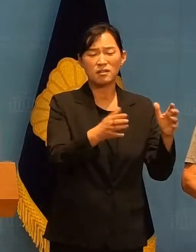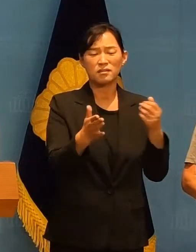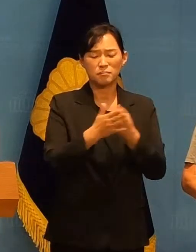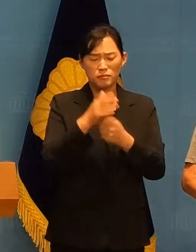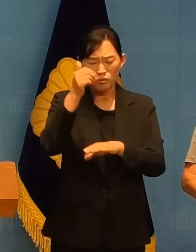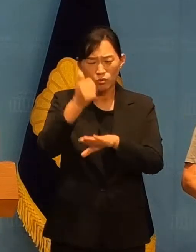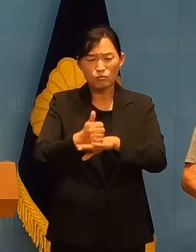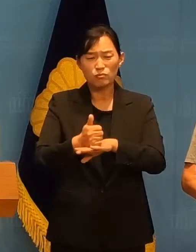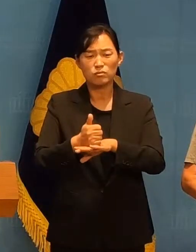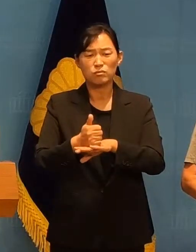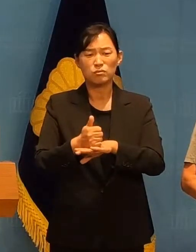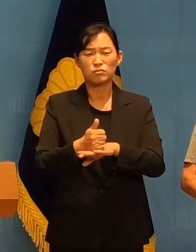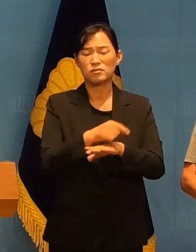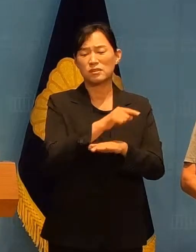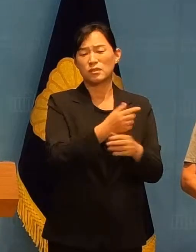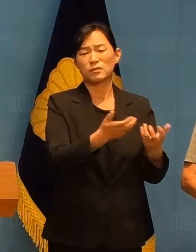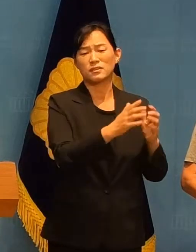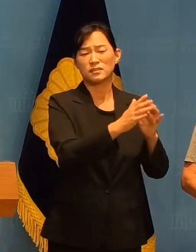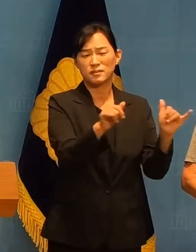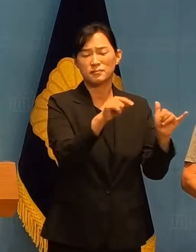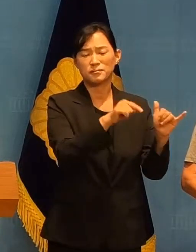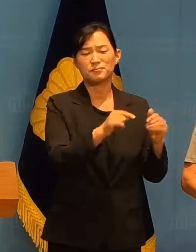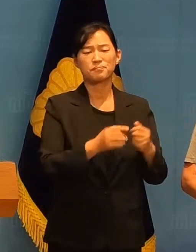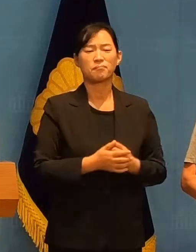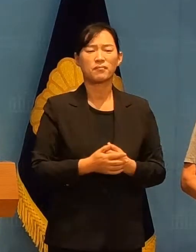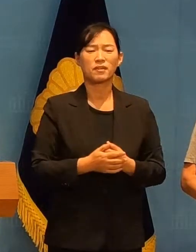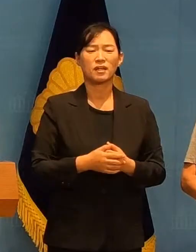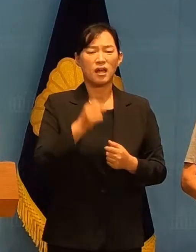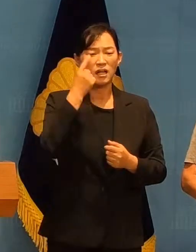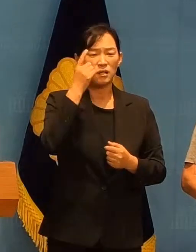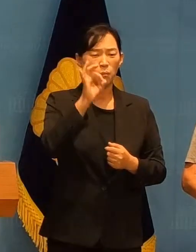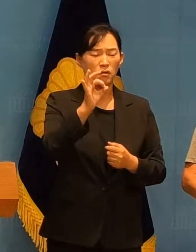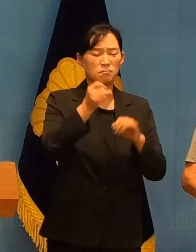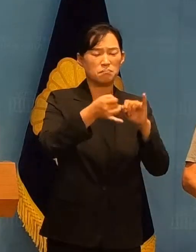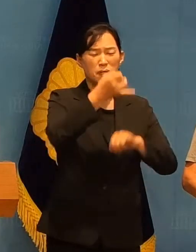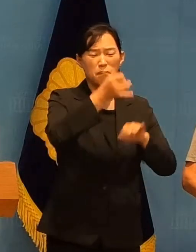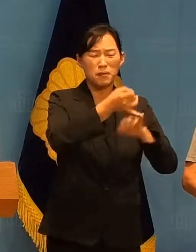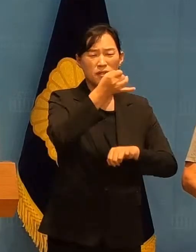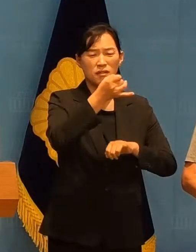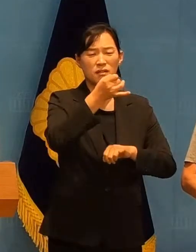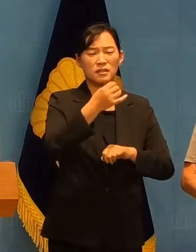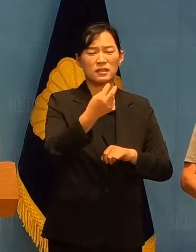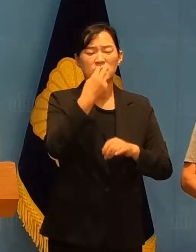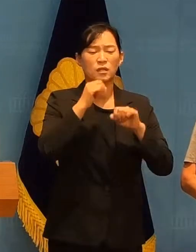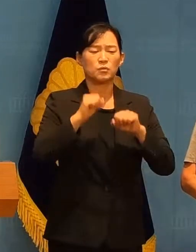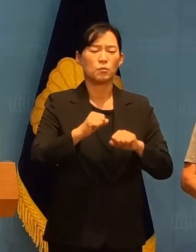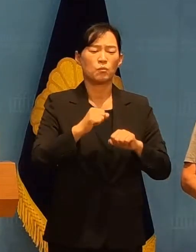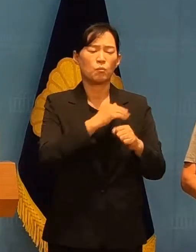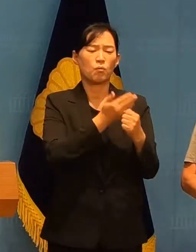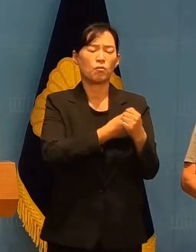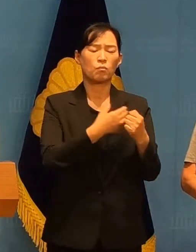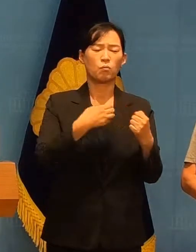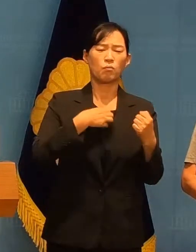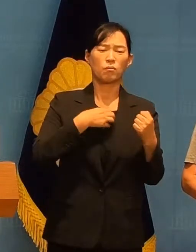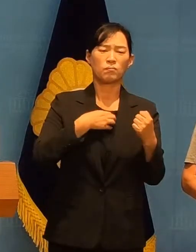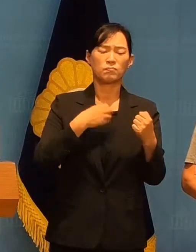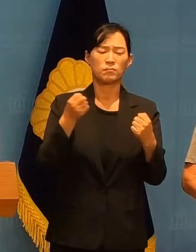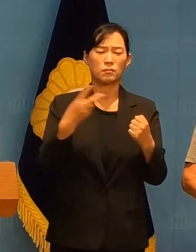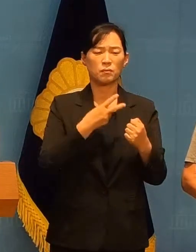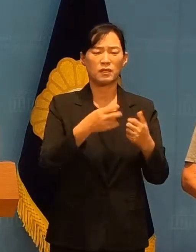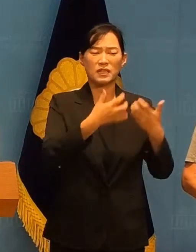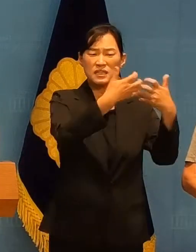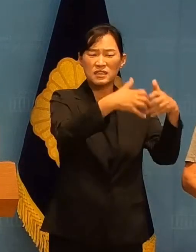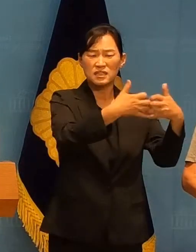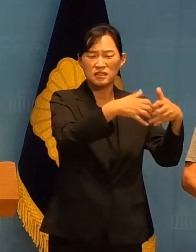결국 펌프카 노동자들은 임금이 체불되어 생존권을 위협받고